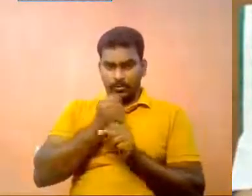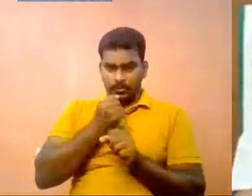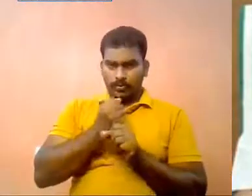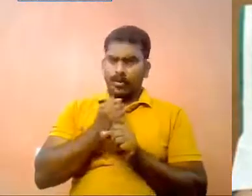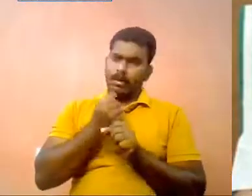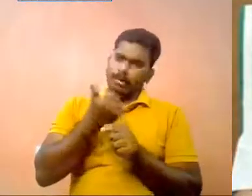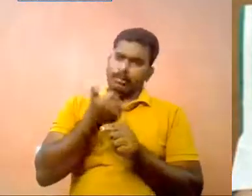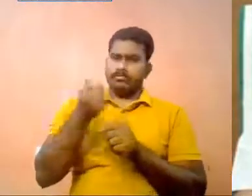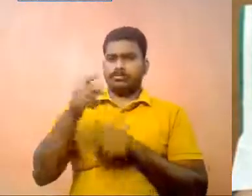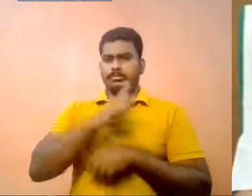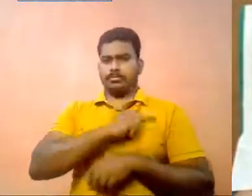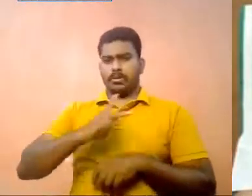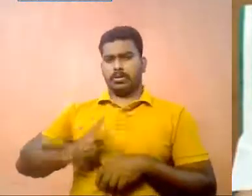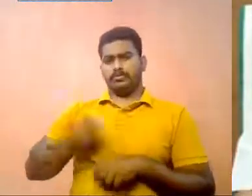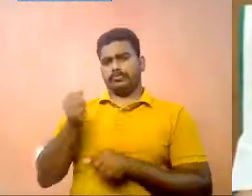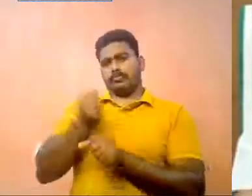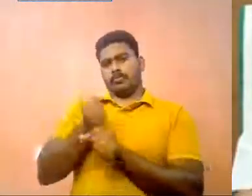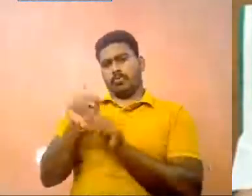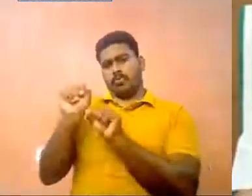സ്വീകരിക്കുന്നതാണ് എന്ന് കാണാം.